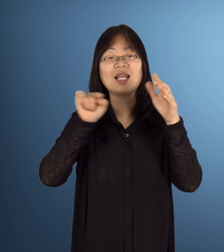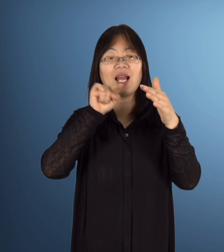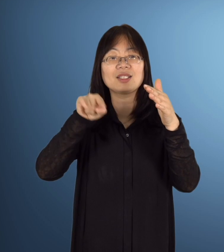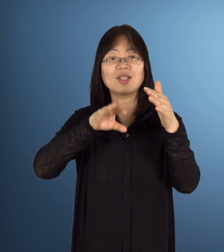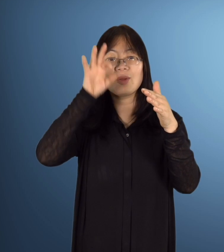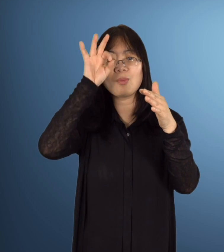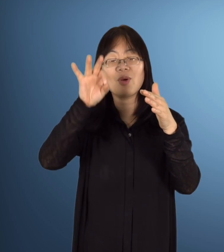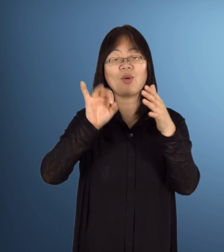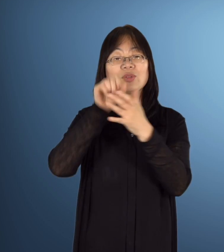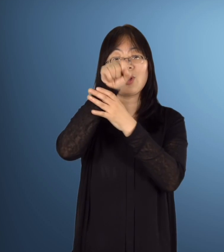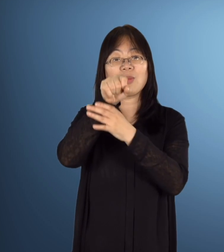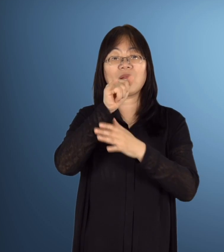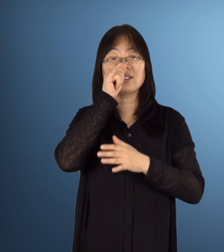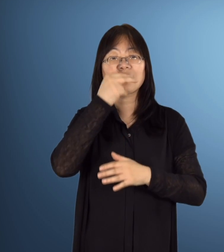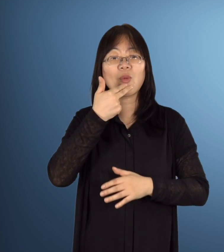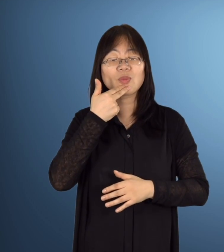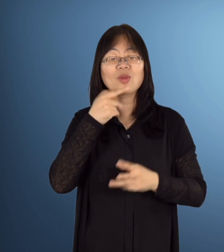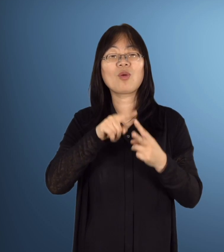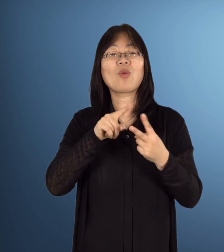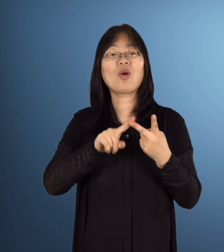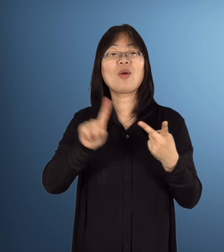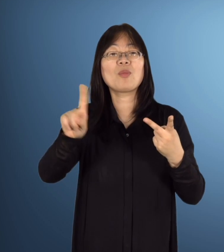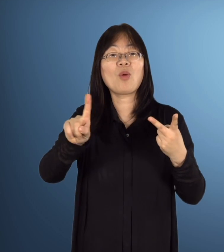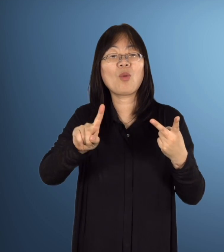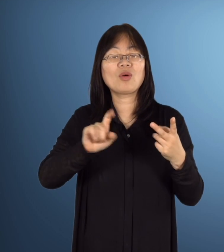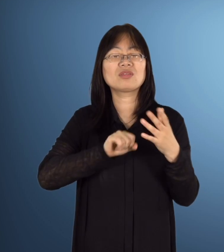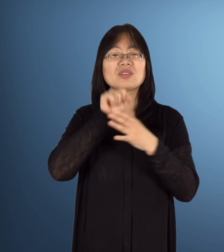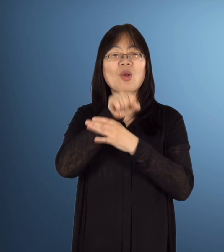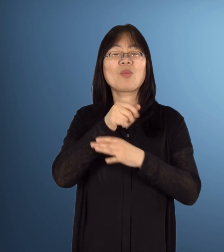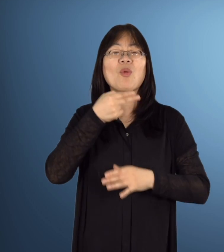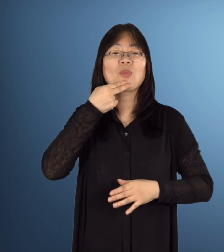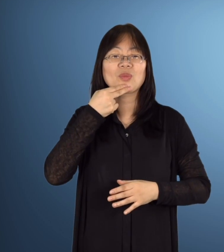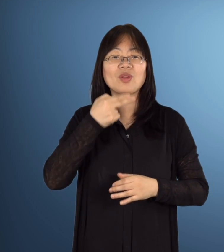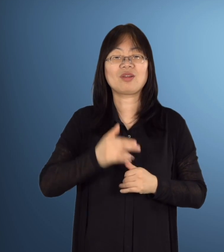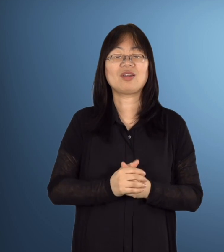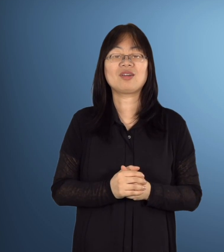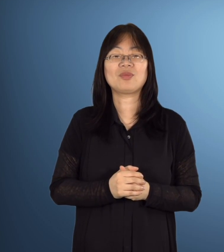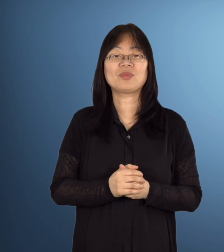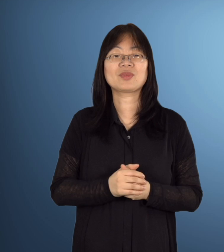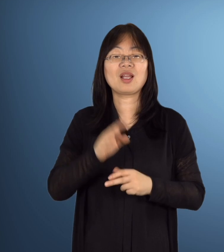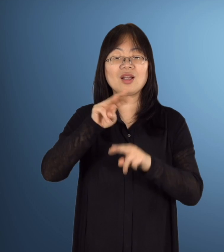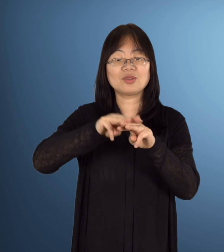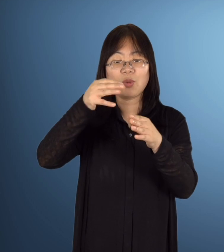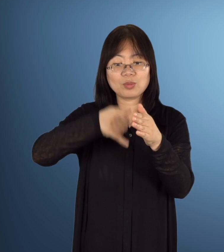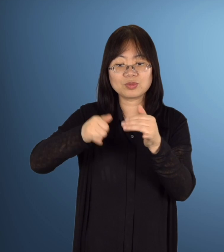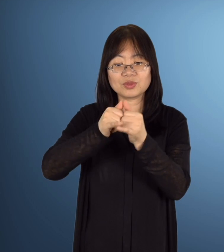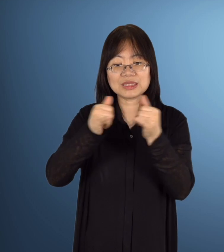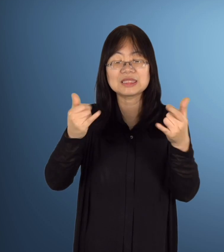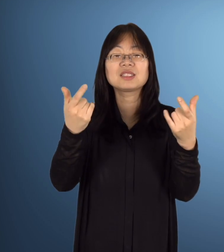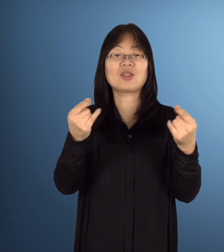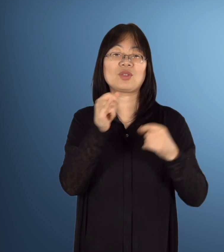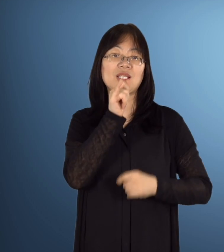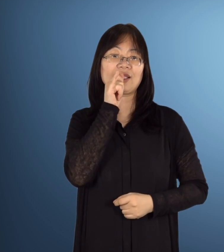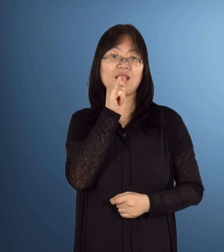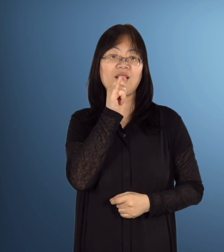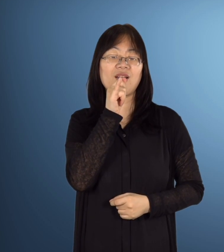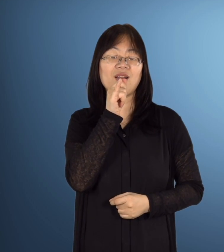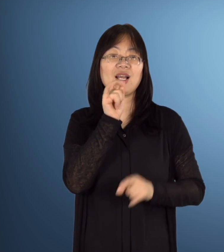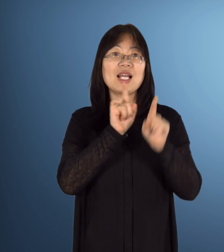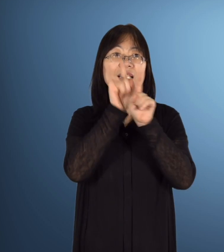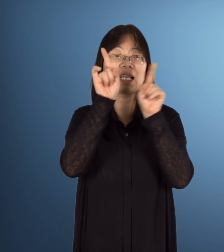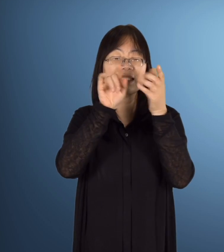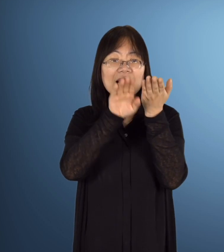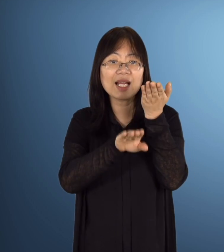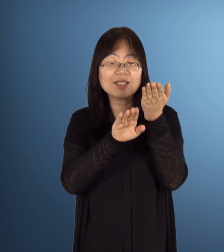가지들에서는 열매를 맺을까요? 못 맺을까요? 열매를 못 맺죠. 그러니까 농부들이 이렇게 합니다. 그 가지